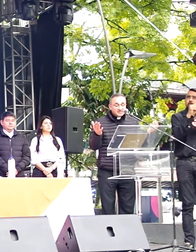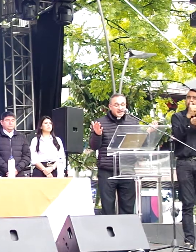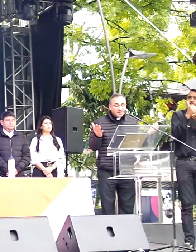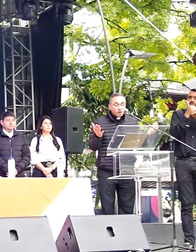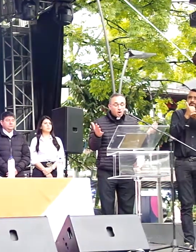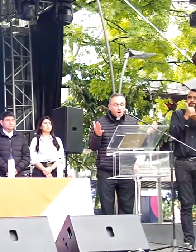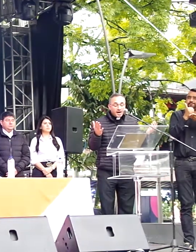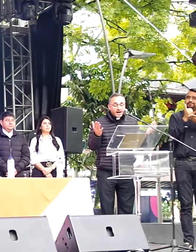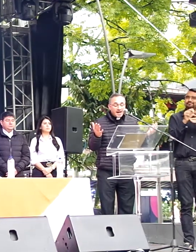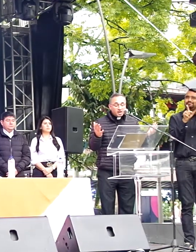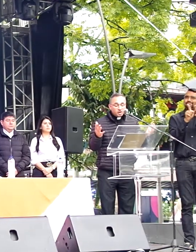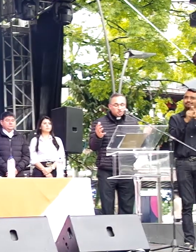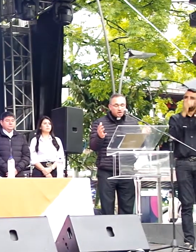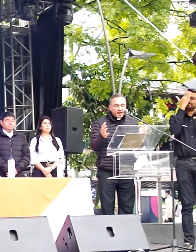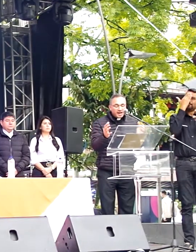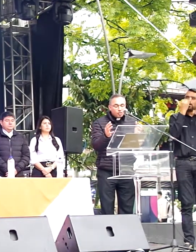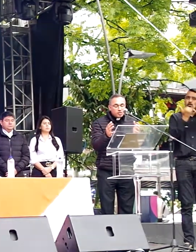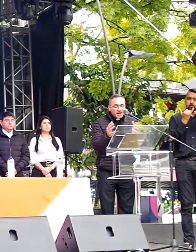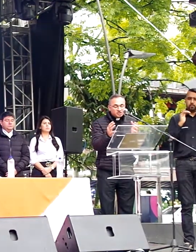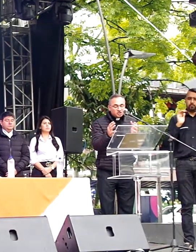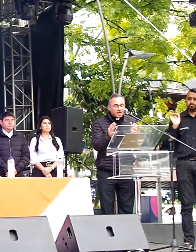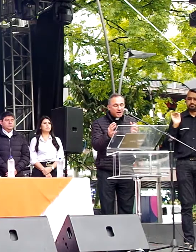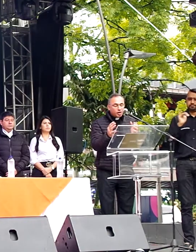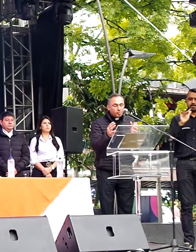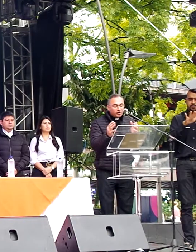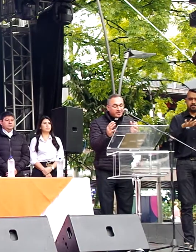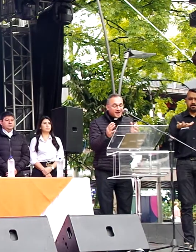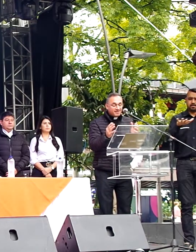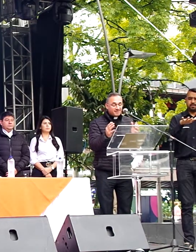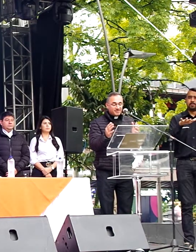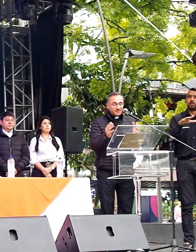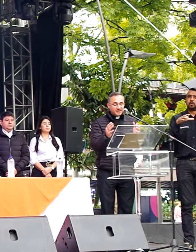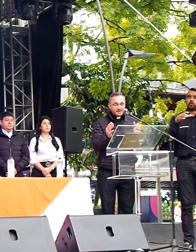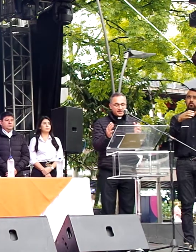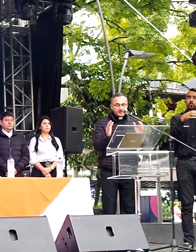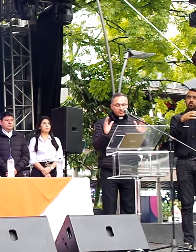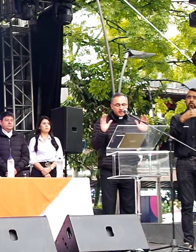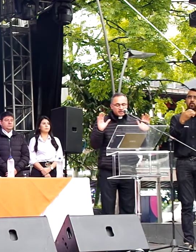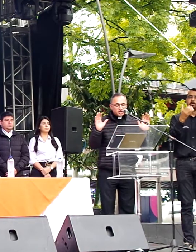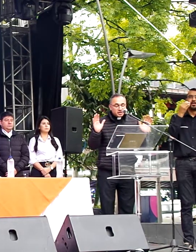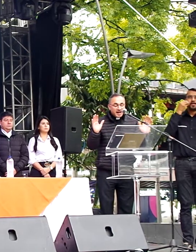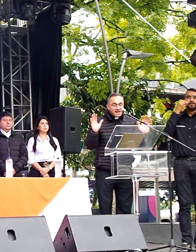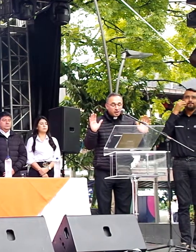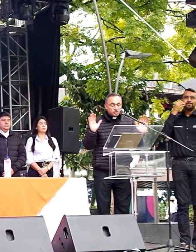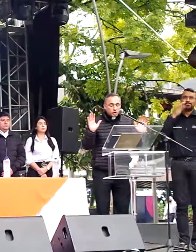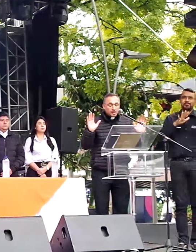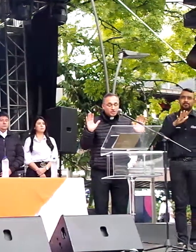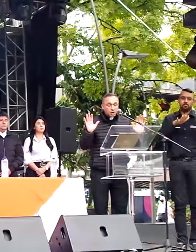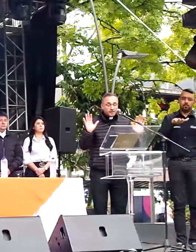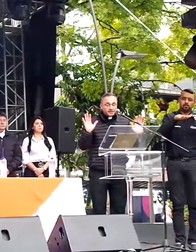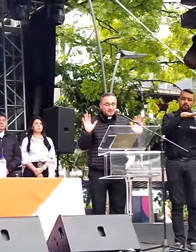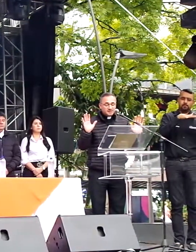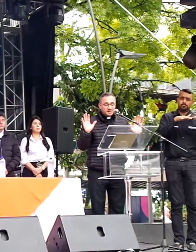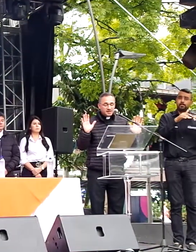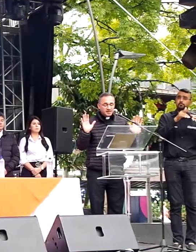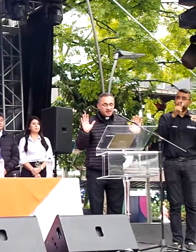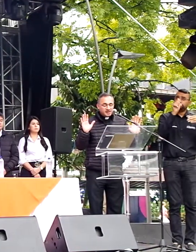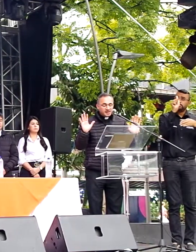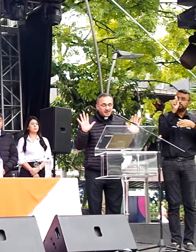y has querido congregarnos en una sola comunidad, llena los